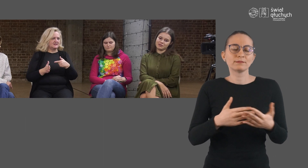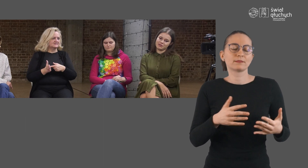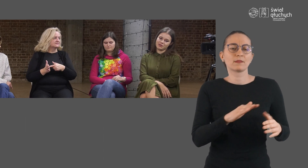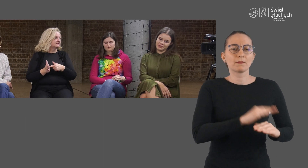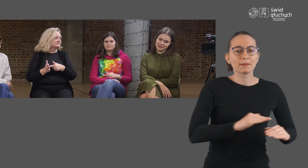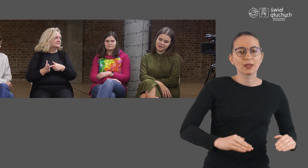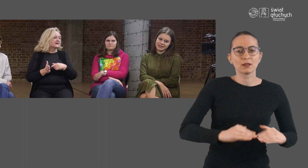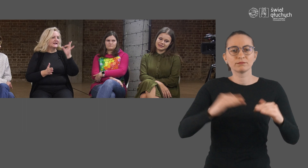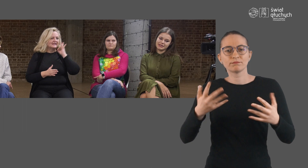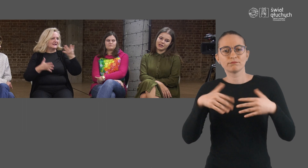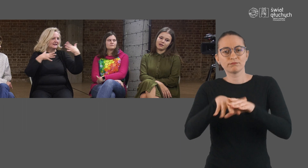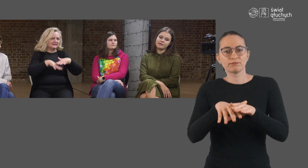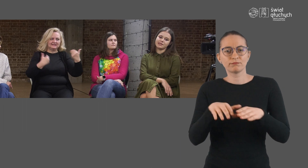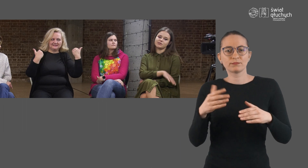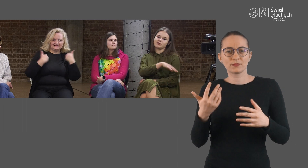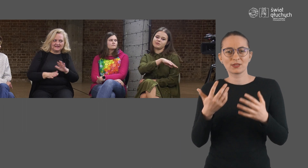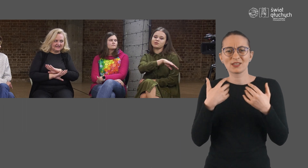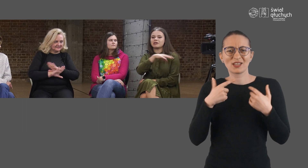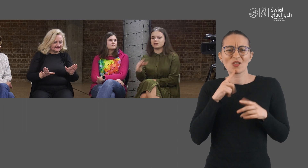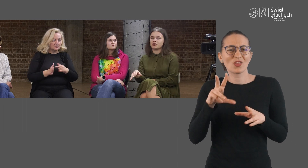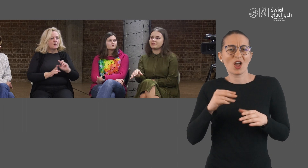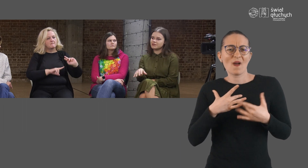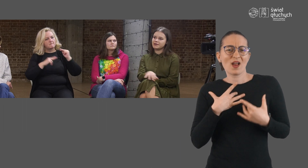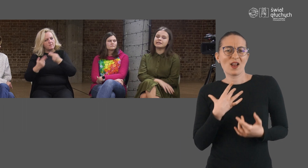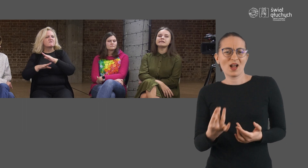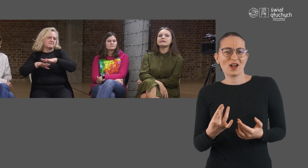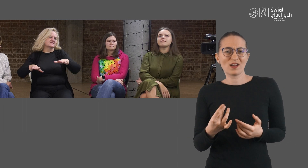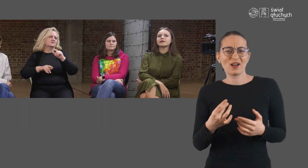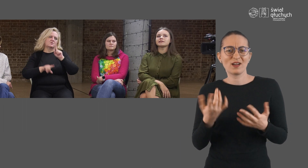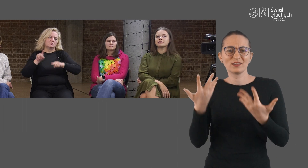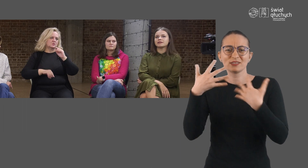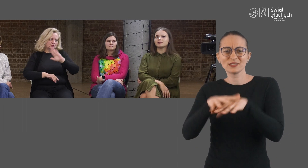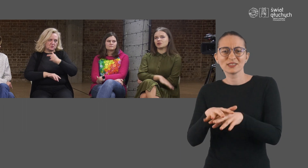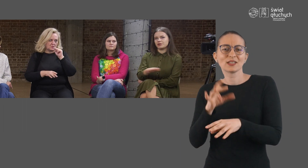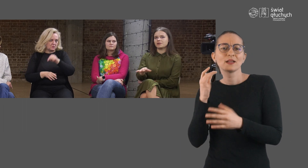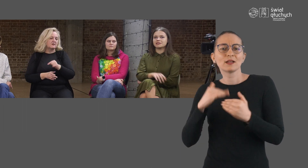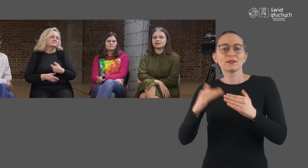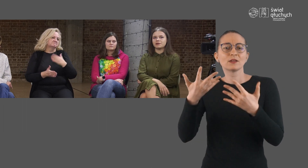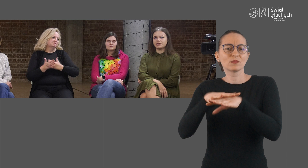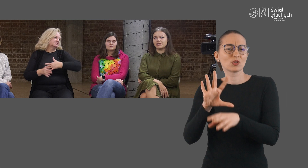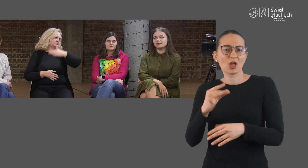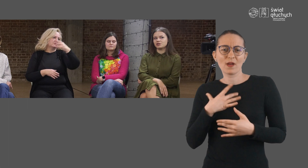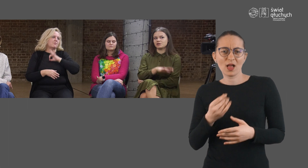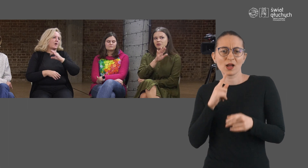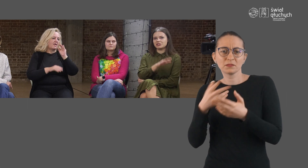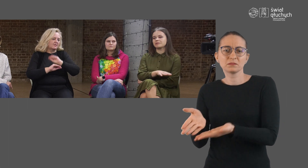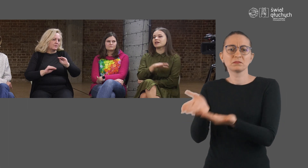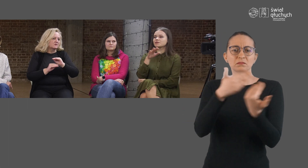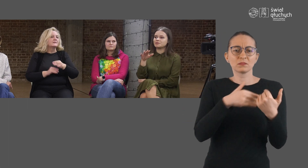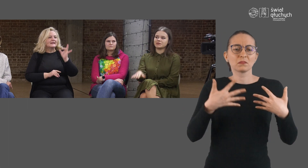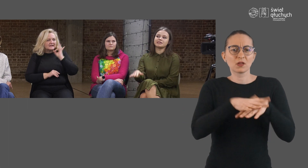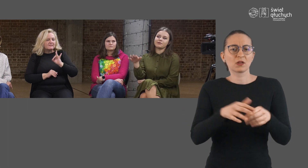szła do gimnazjum integracyjnego, więc już wróciłam do szkoły masowej. Więc już tak do końca swojej edukacji, czyli